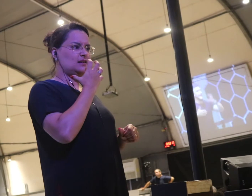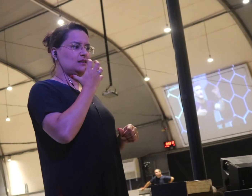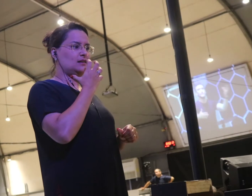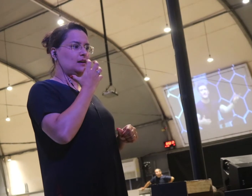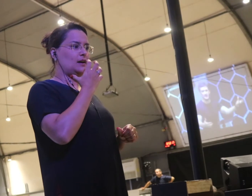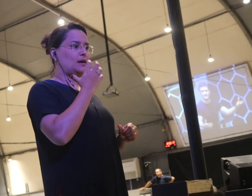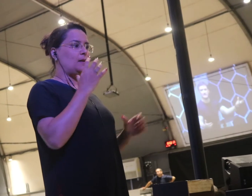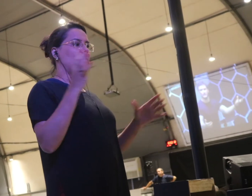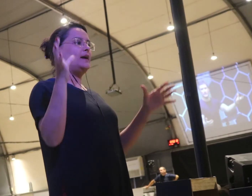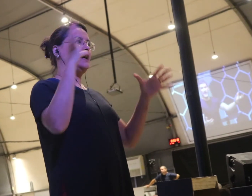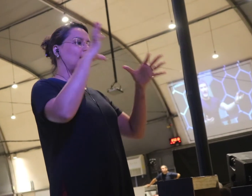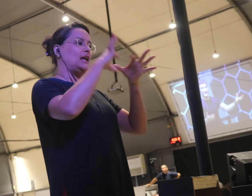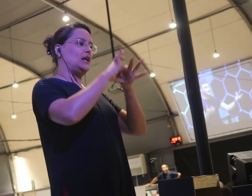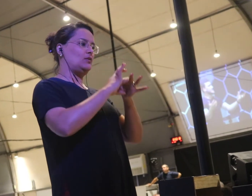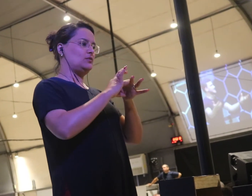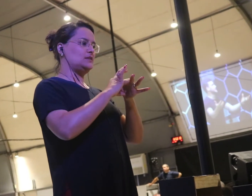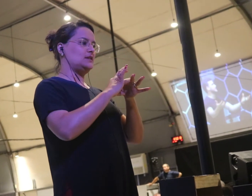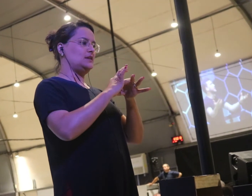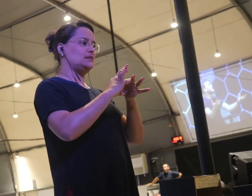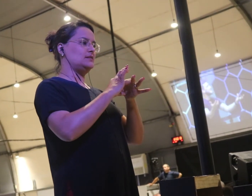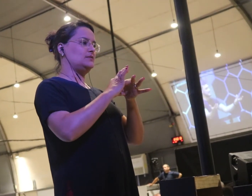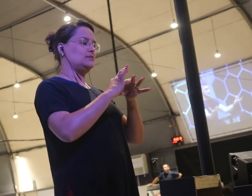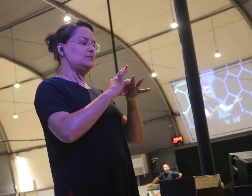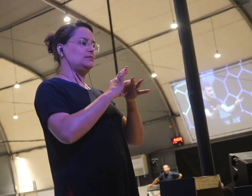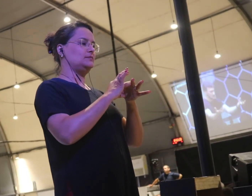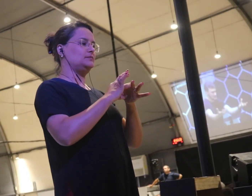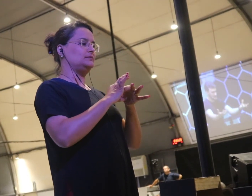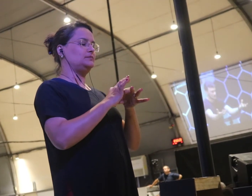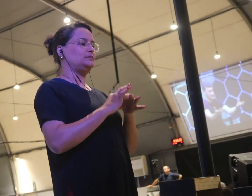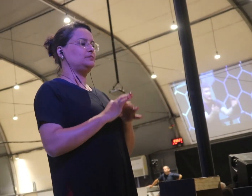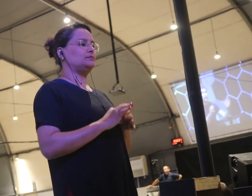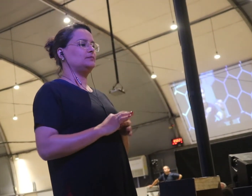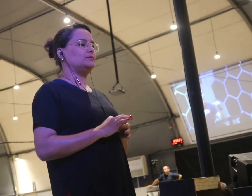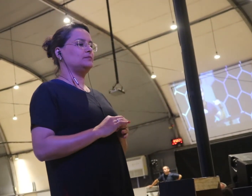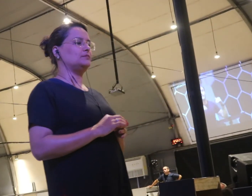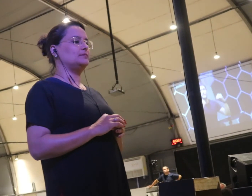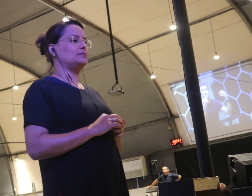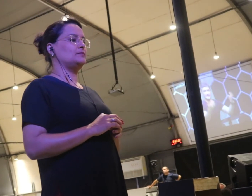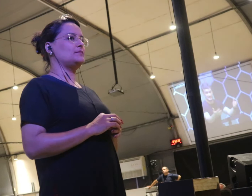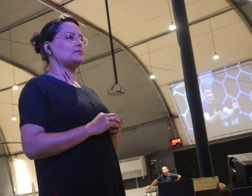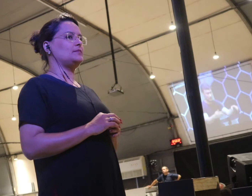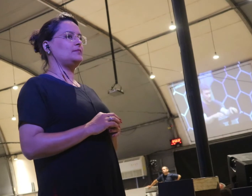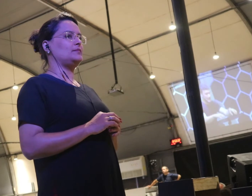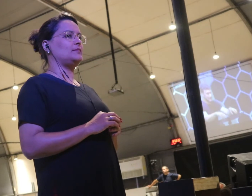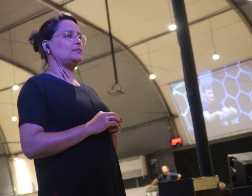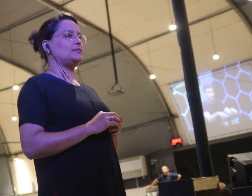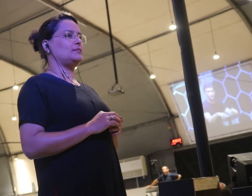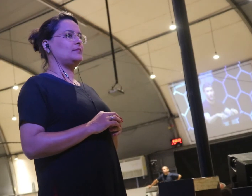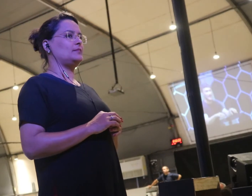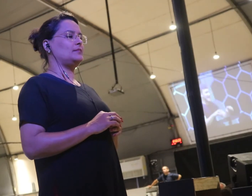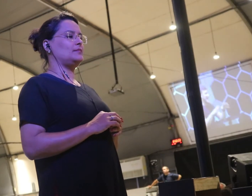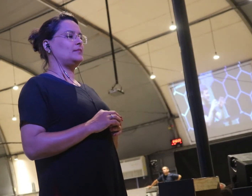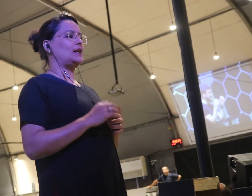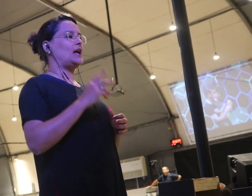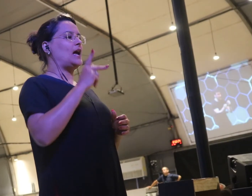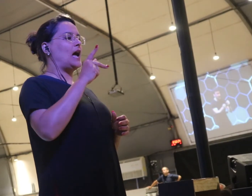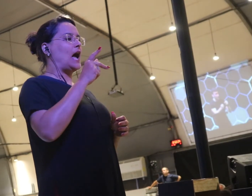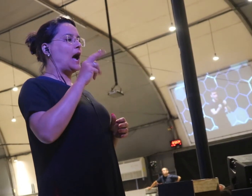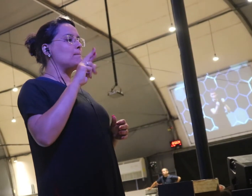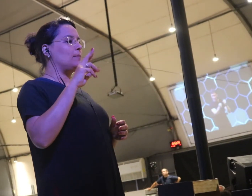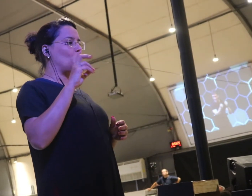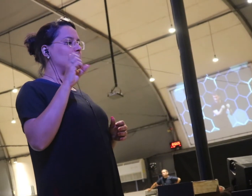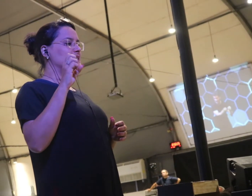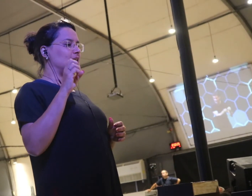para reconciliação. É isso que significa propiciação no sentido mais fundo. Então, a propiciação pressupõe a ira,